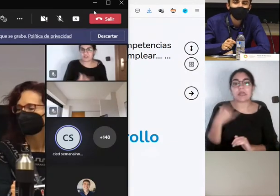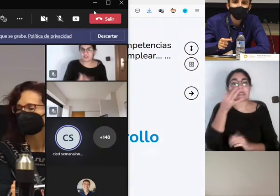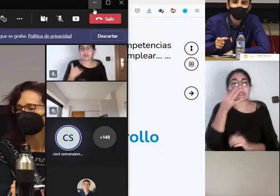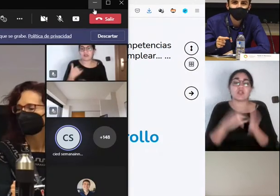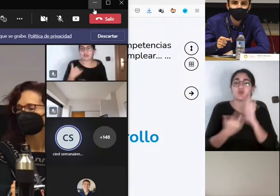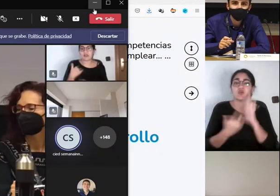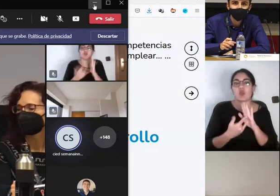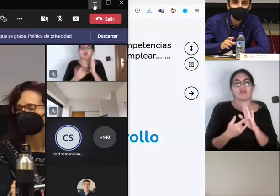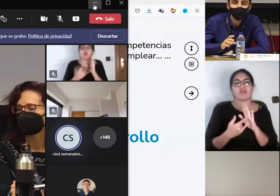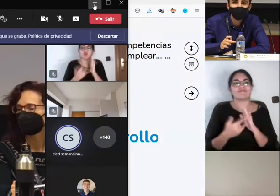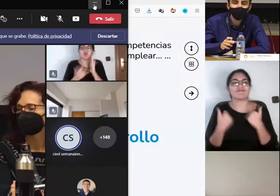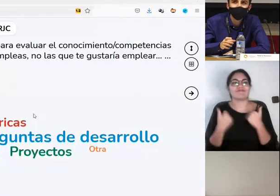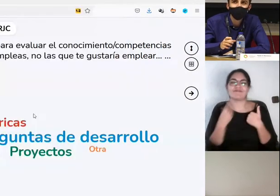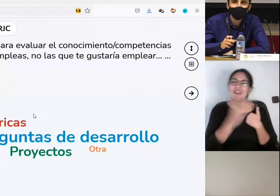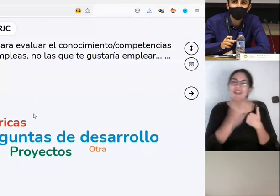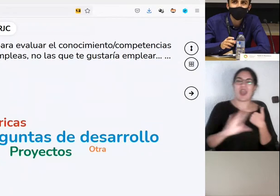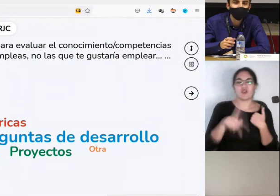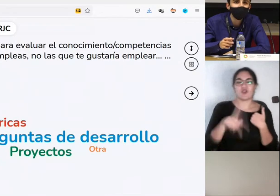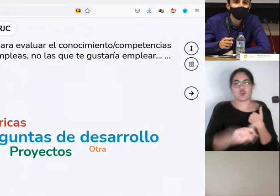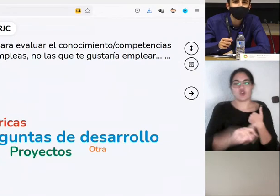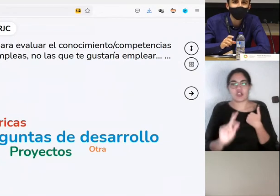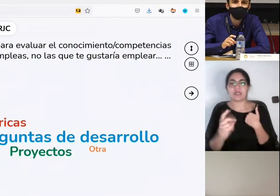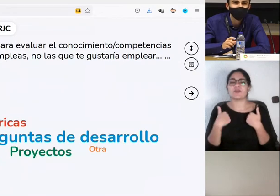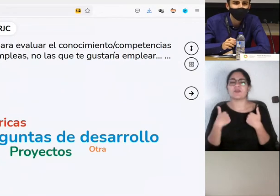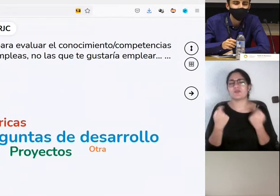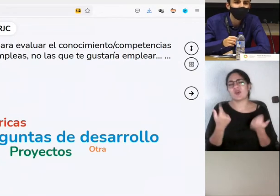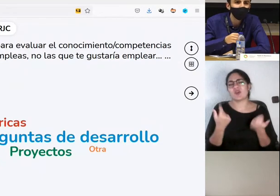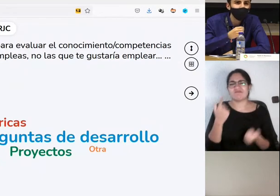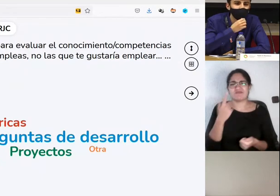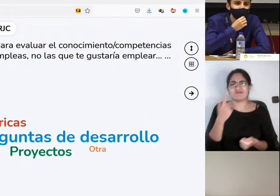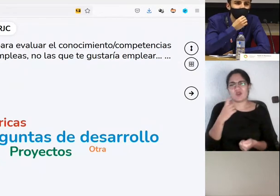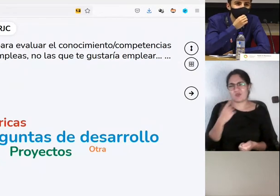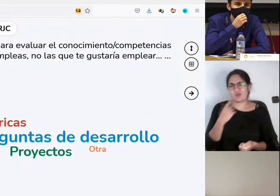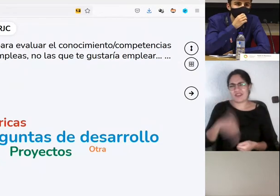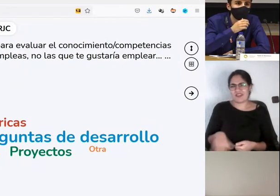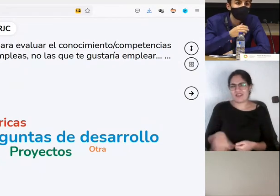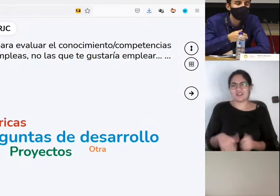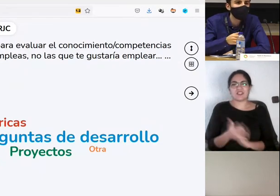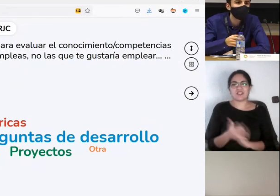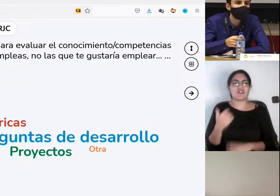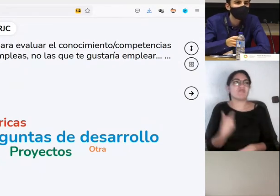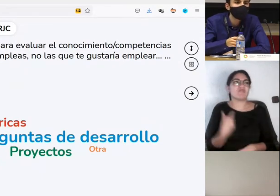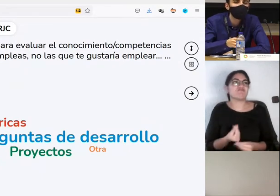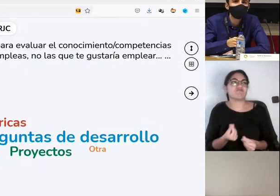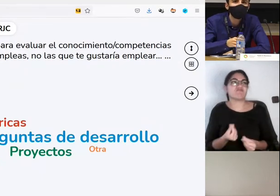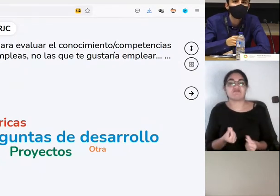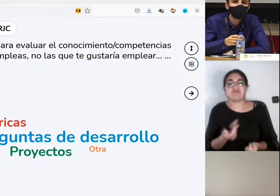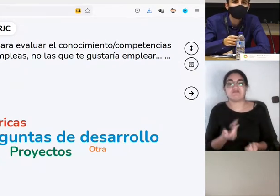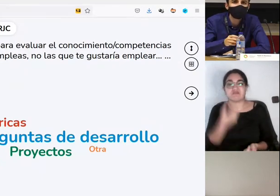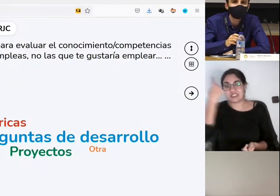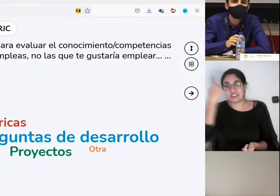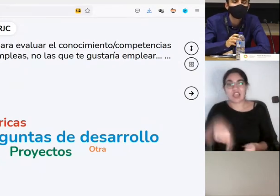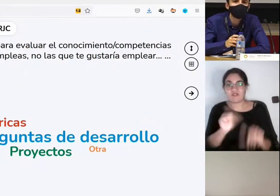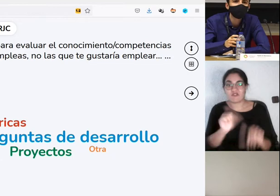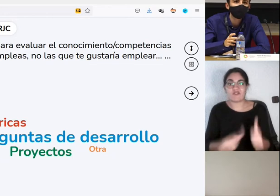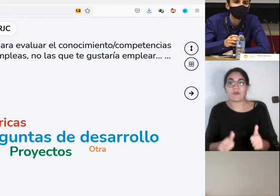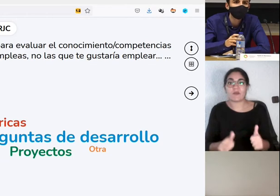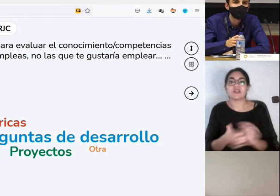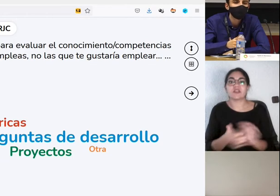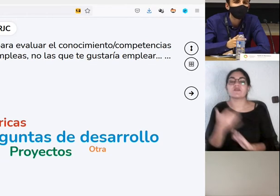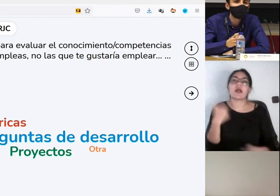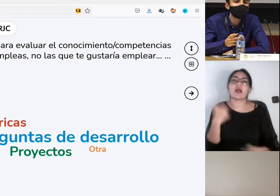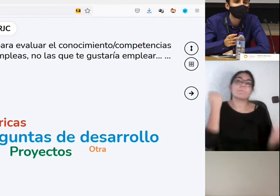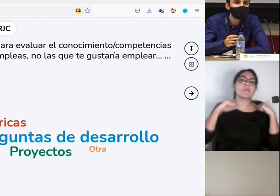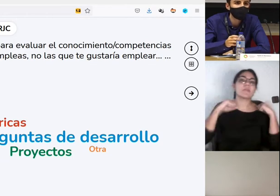acostumbrados a ello, por eso también hay muchas veces que, ostras, he puesto un proyecto, he puesto una práctica y no está